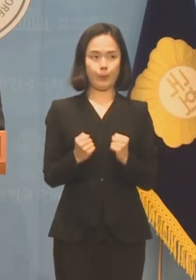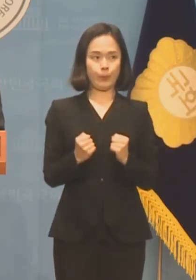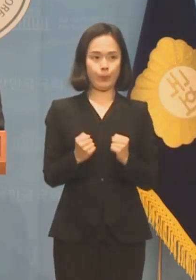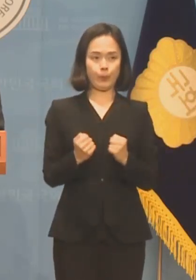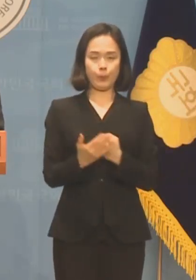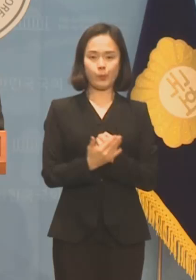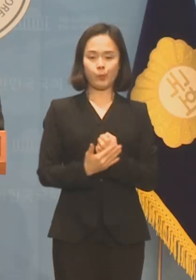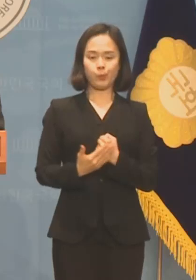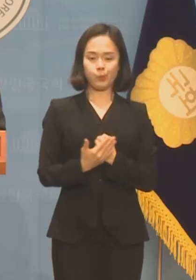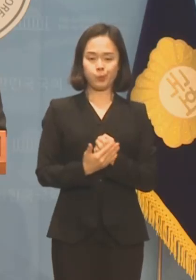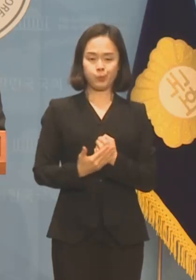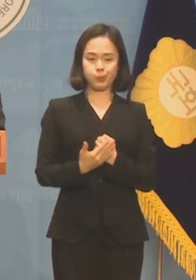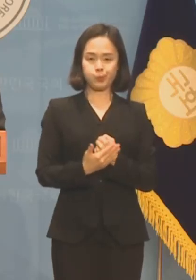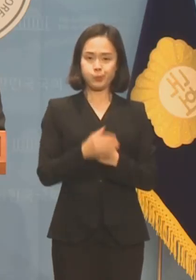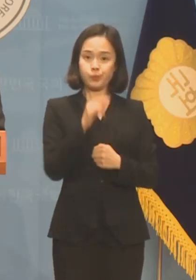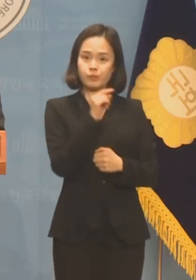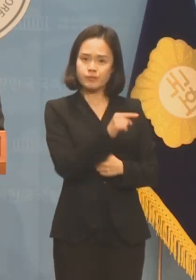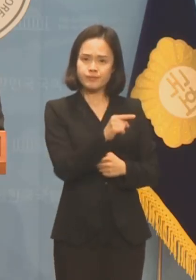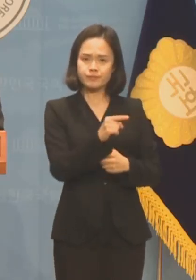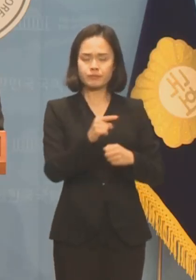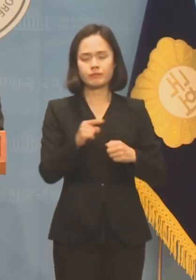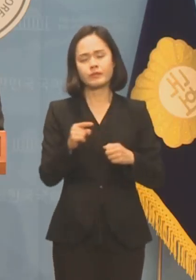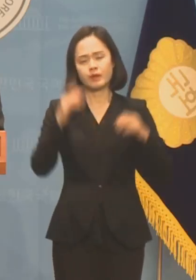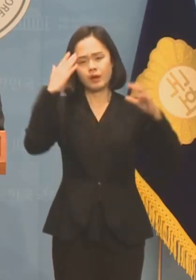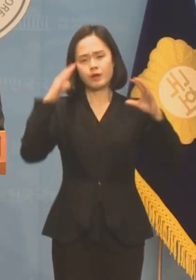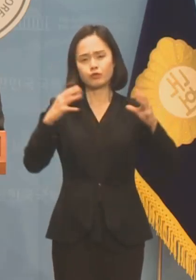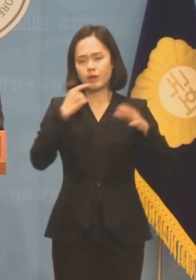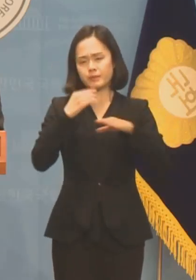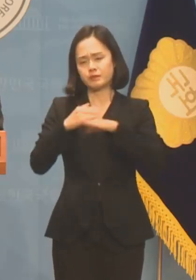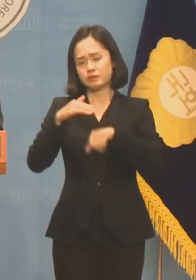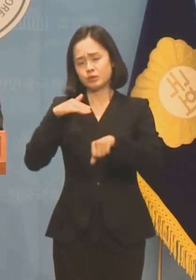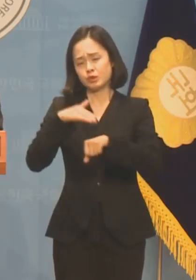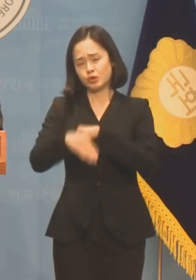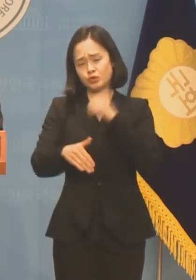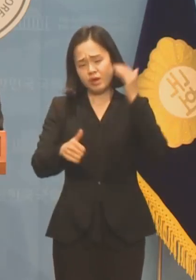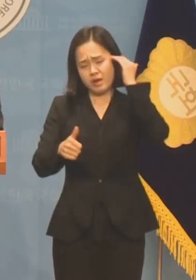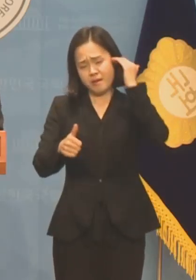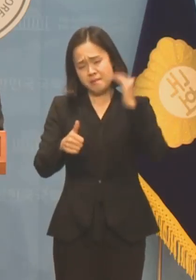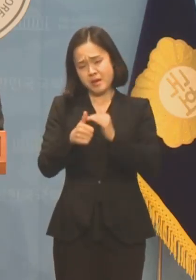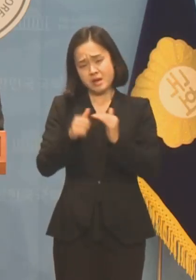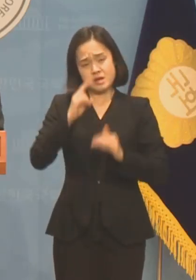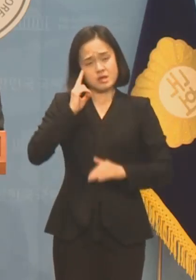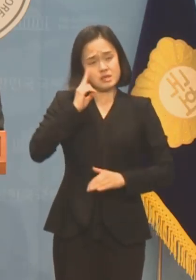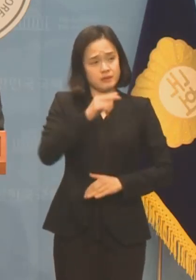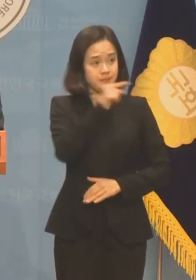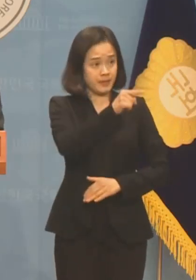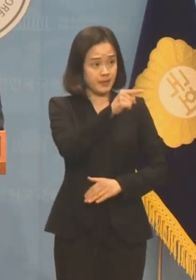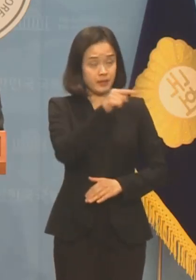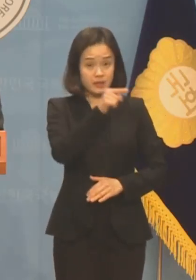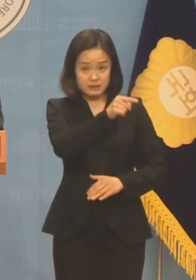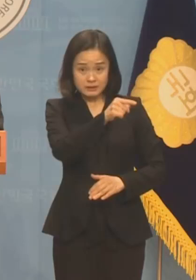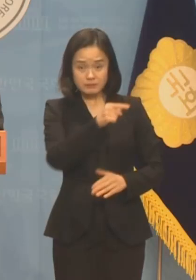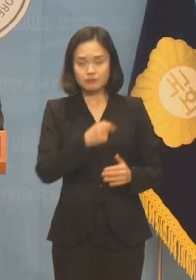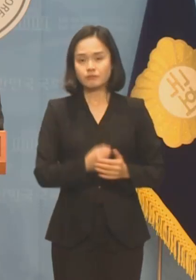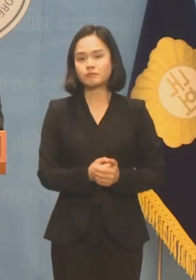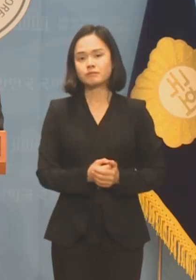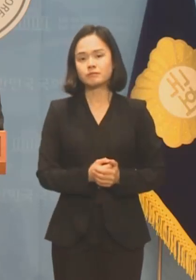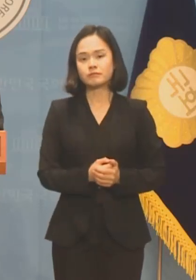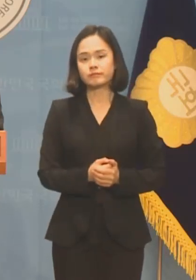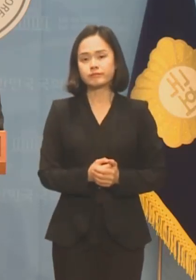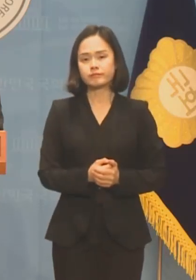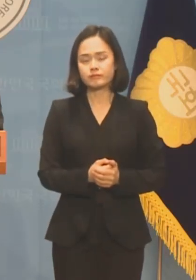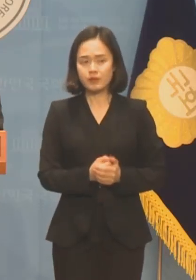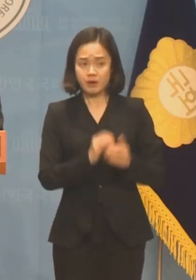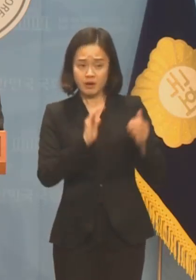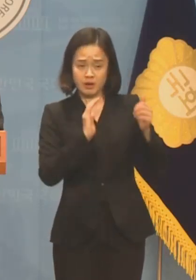질서를 무참히 짓밟고 있는 이 와중에 대통령 경호처에서 일하는 직원이 SOS를